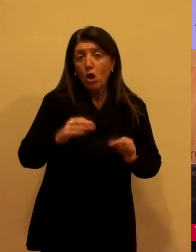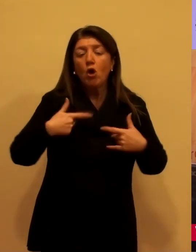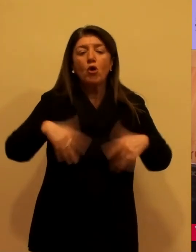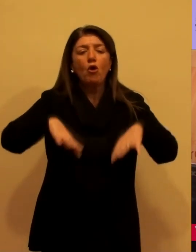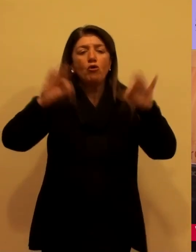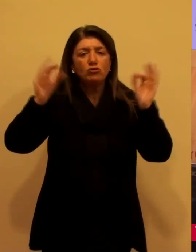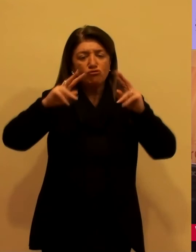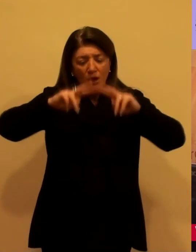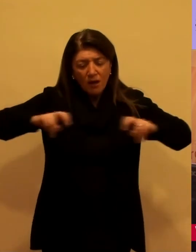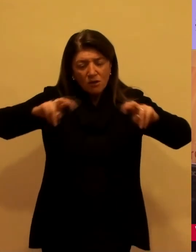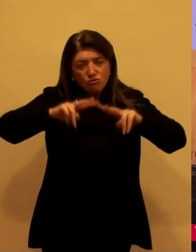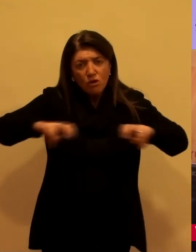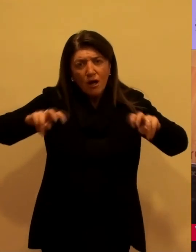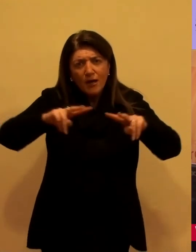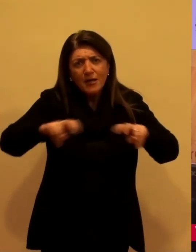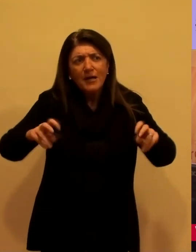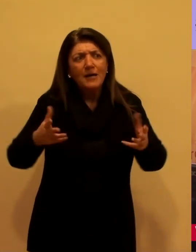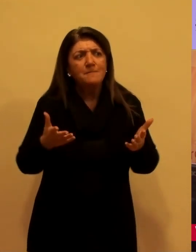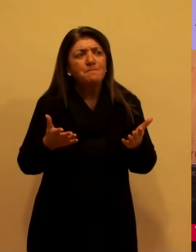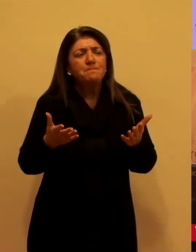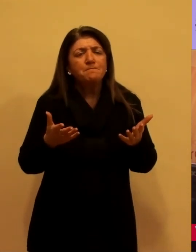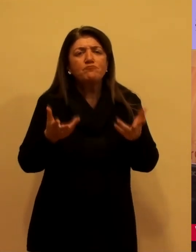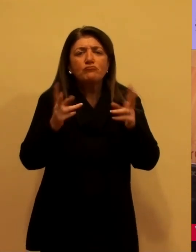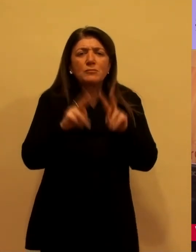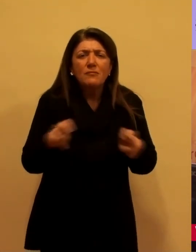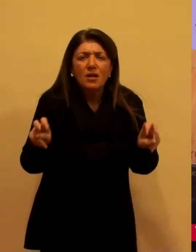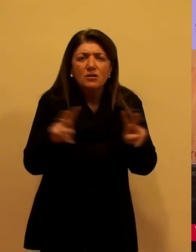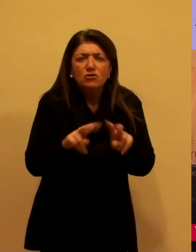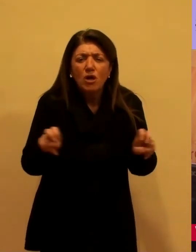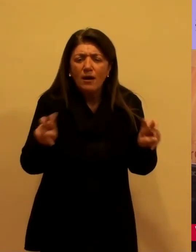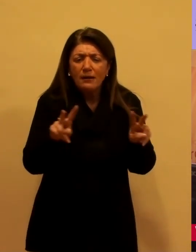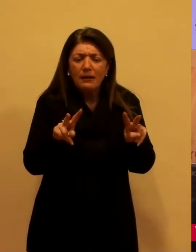in special modo con le persone